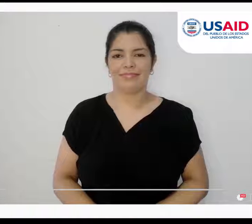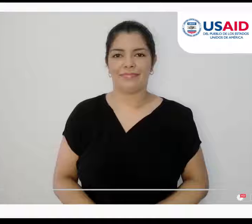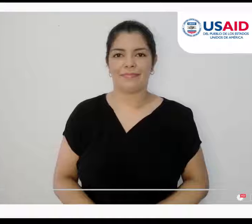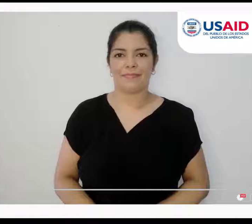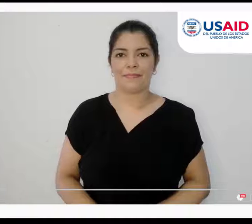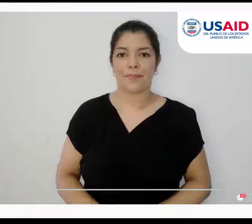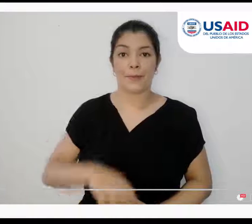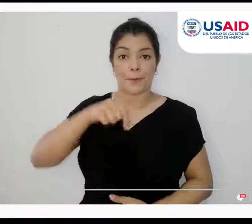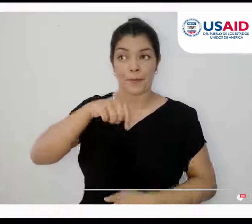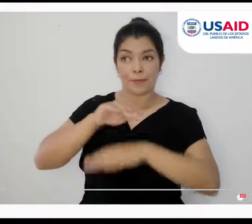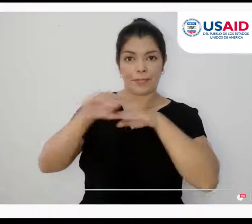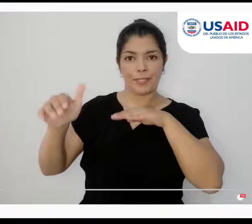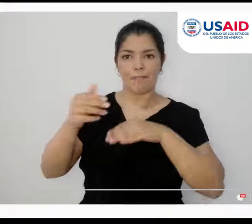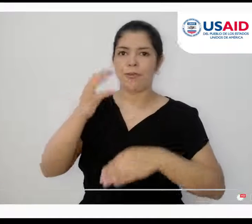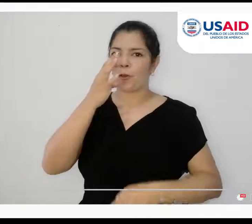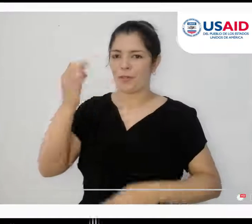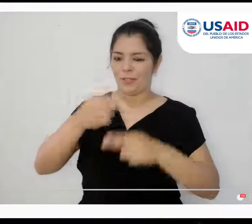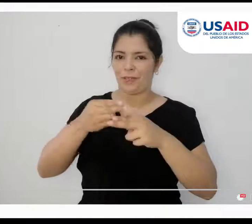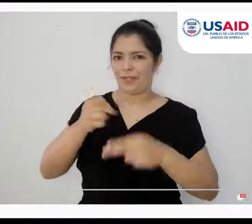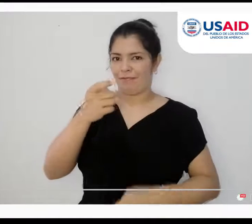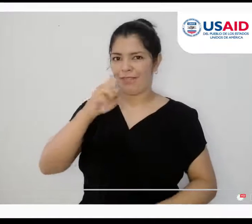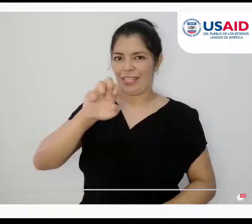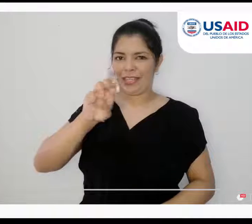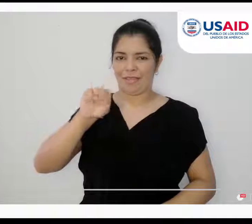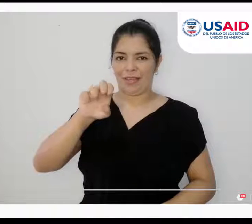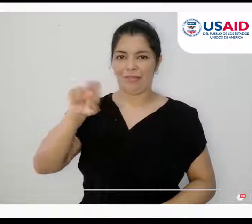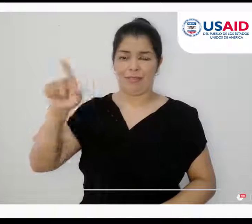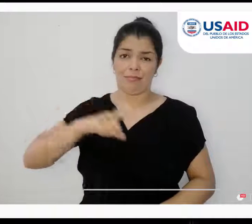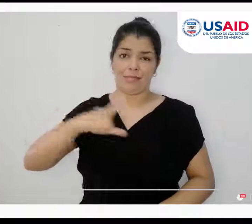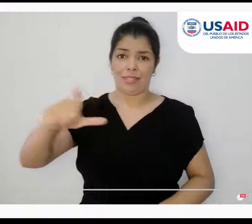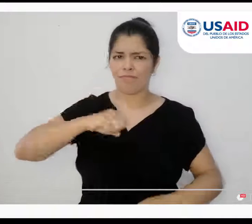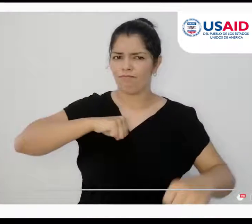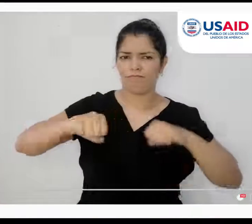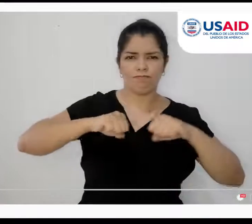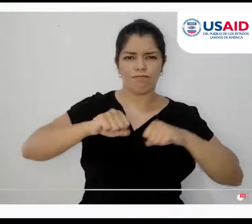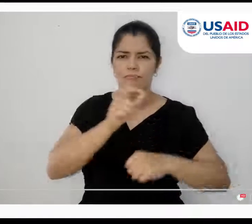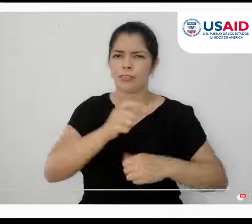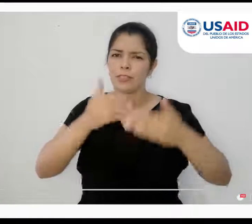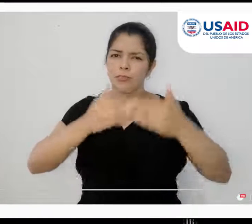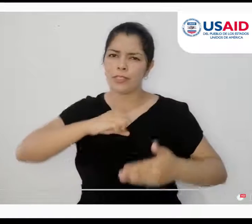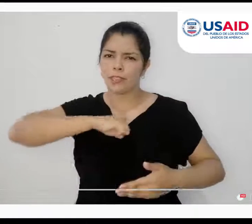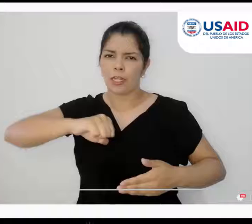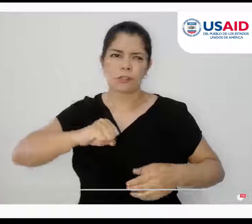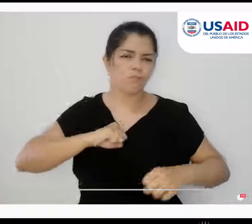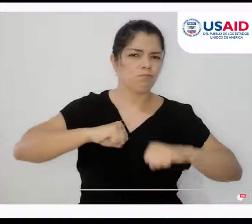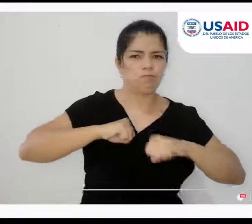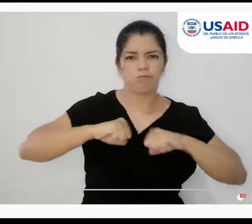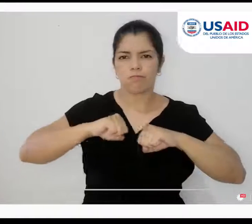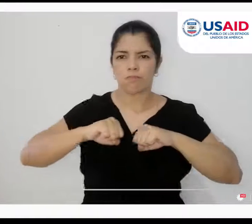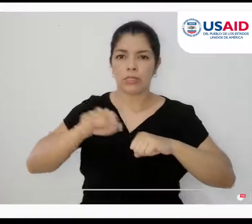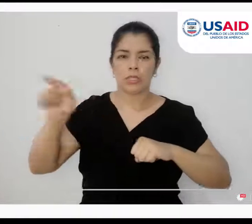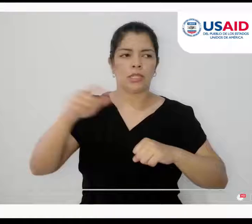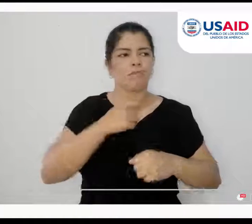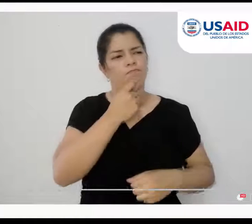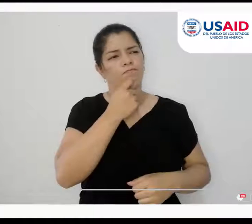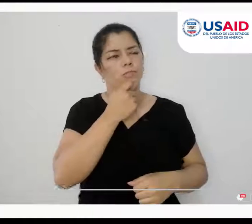Nuestro invitado del día de hoy es Germán Chavarría. Él es líder y activista por los derechos de la población con discapacidad y cree firmemente en una